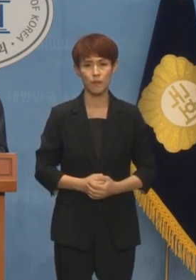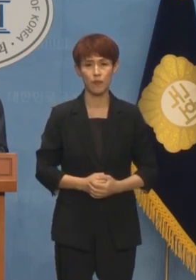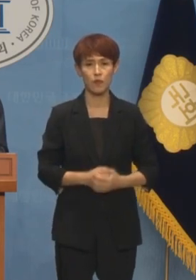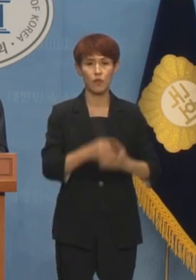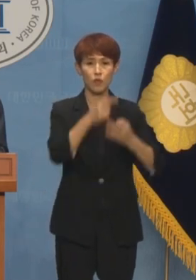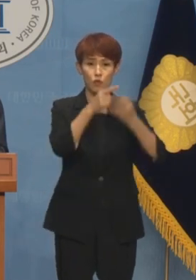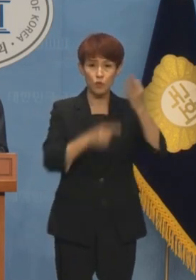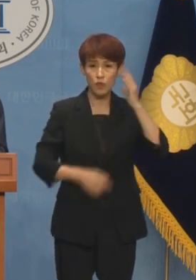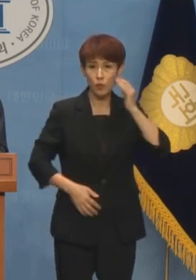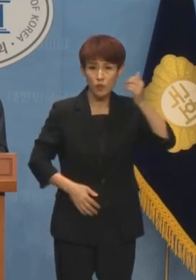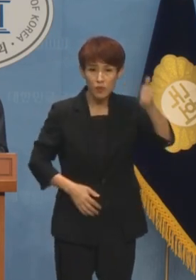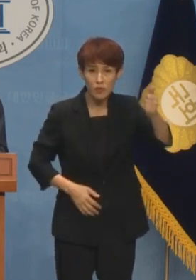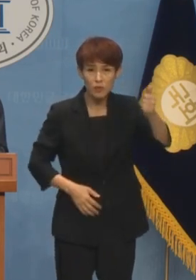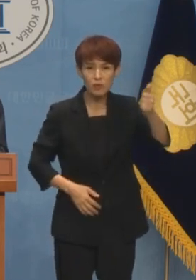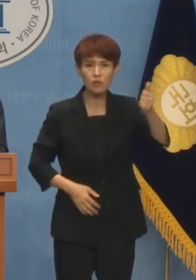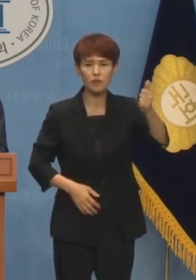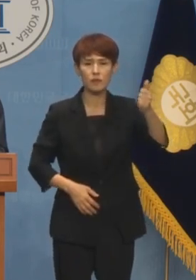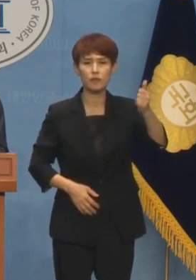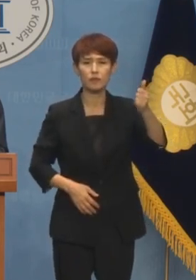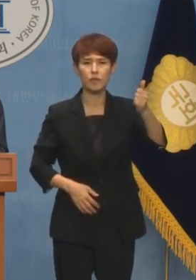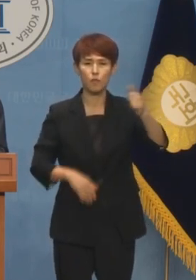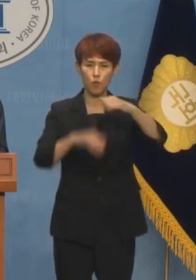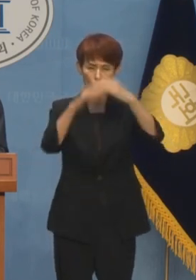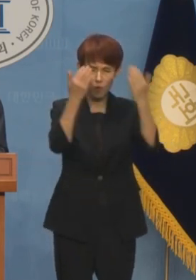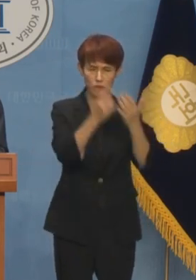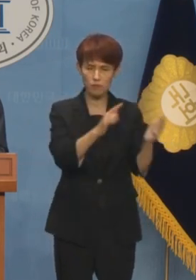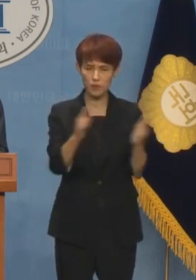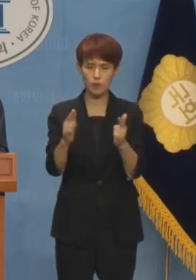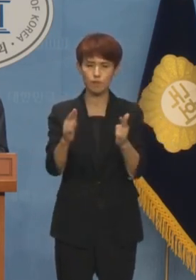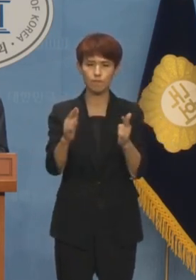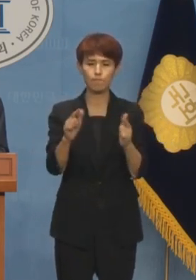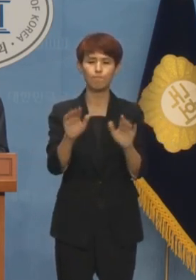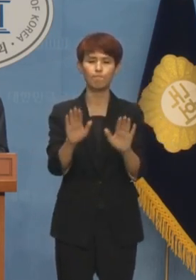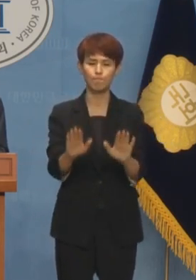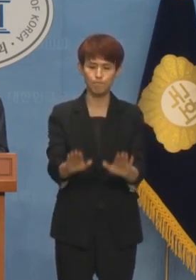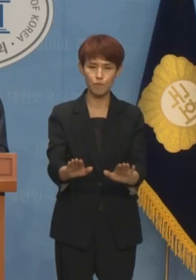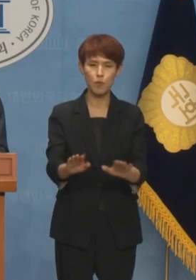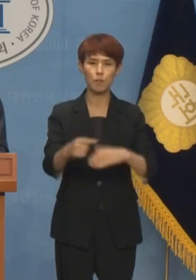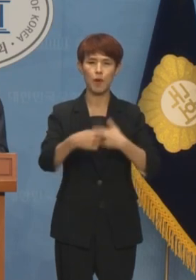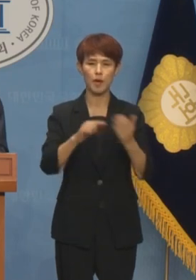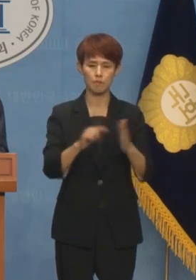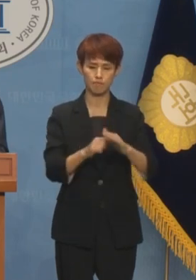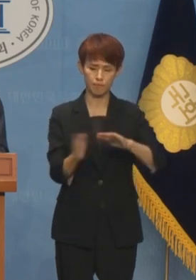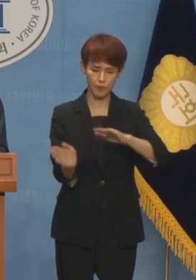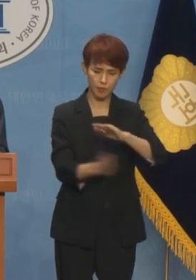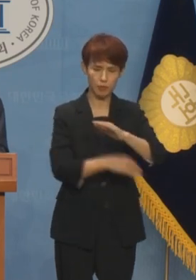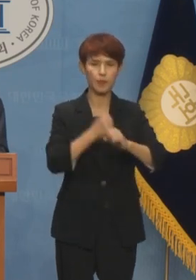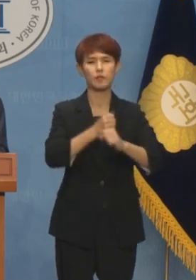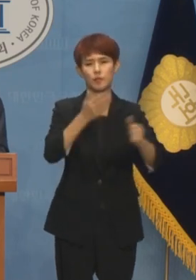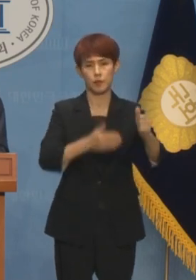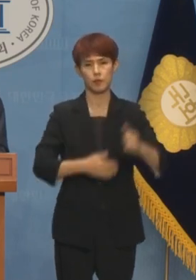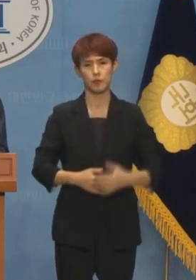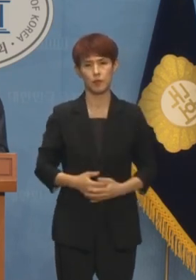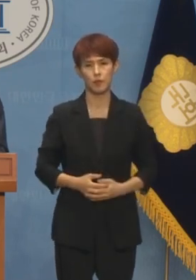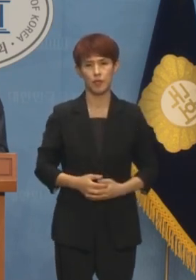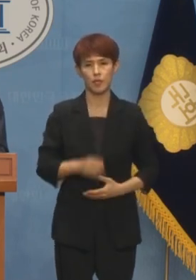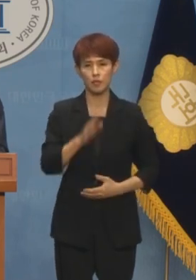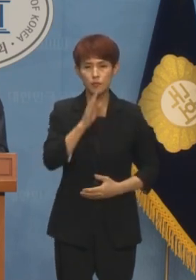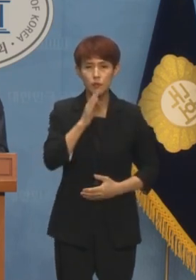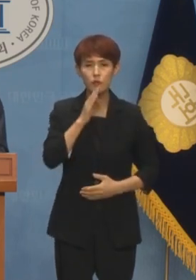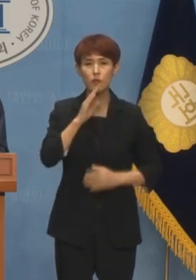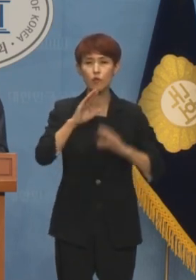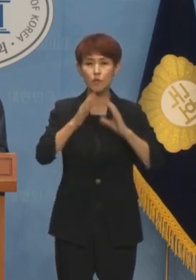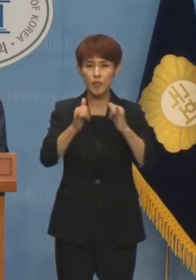윤석열 대통령은 은원 간의 모든 것을 내려놓고 마음을 비우고 진심으로 국민